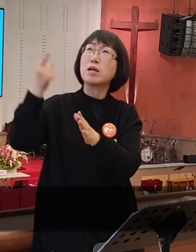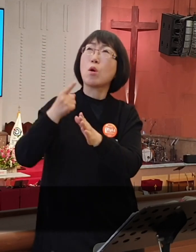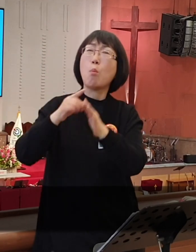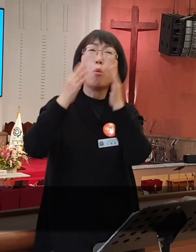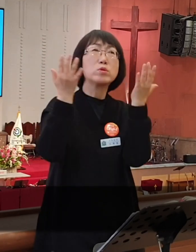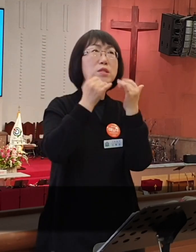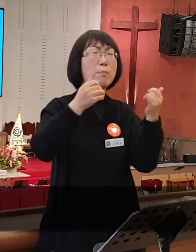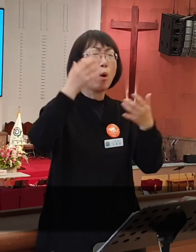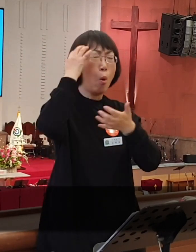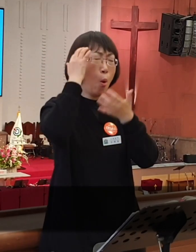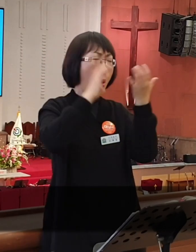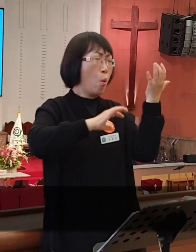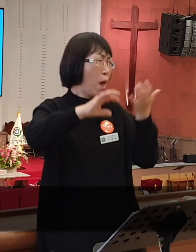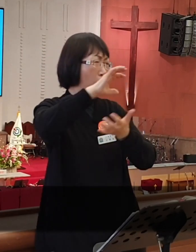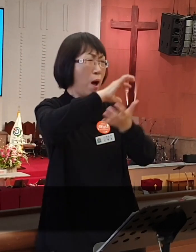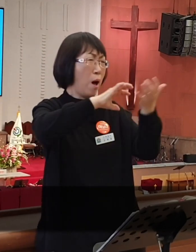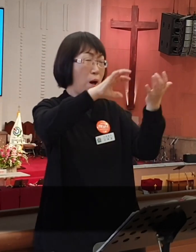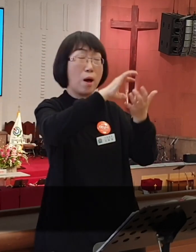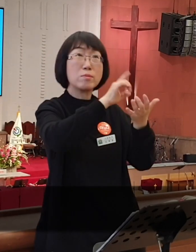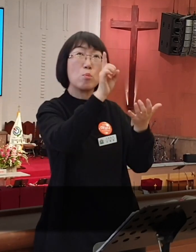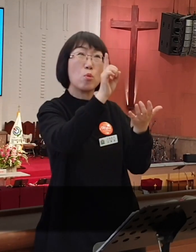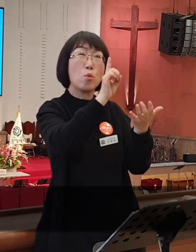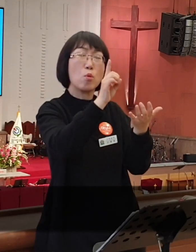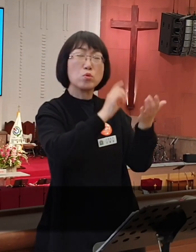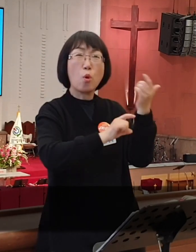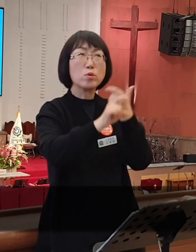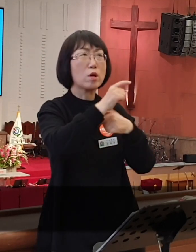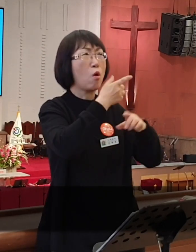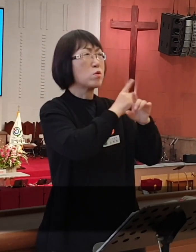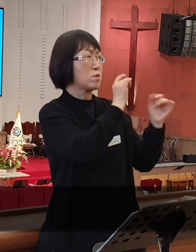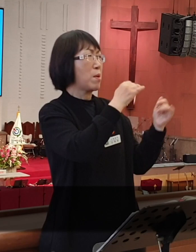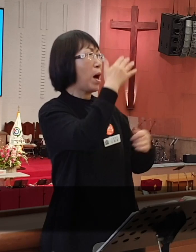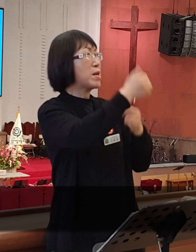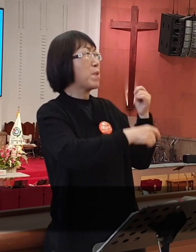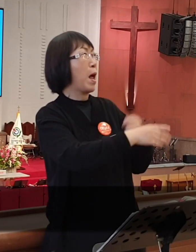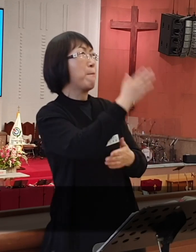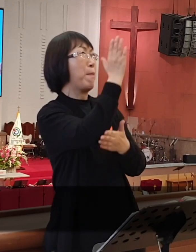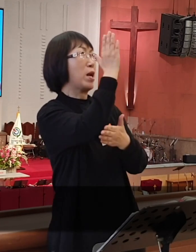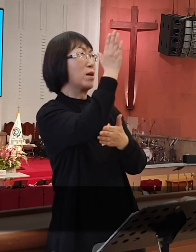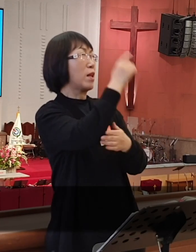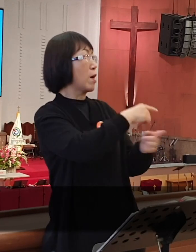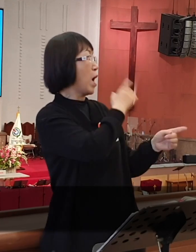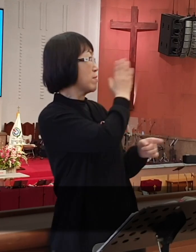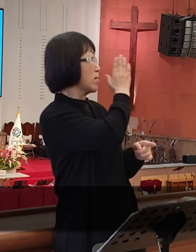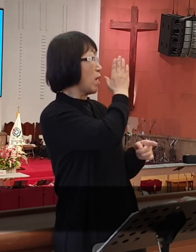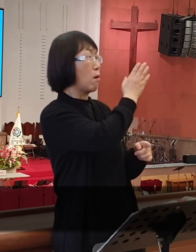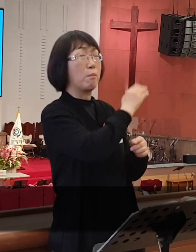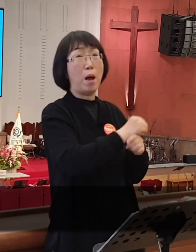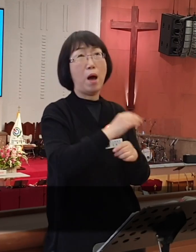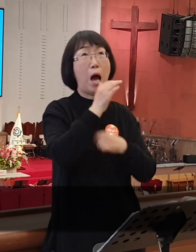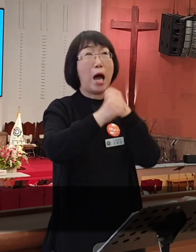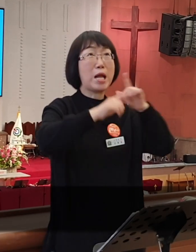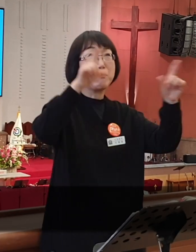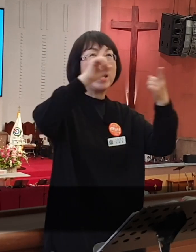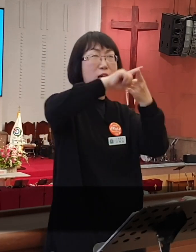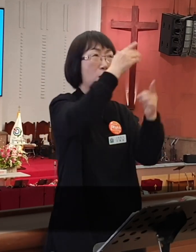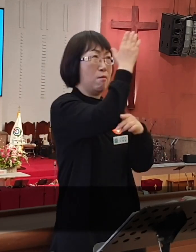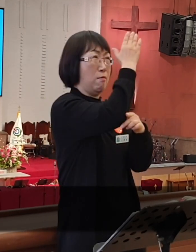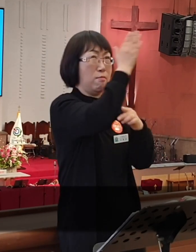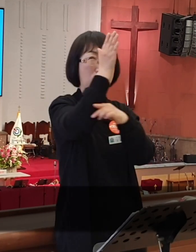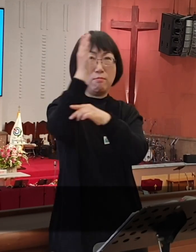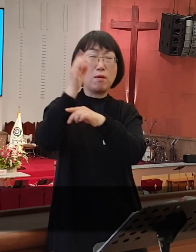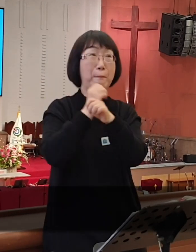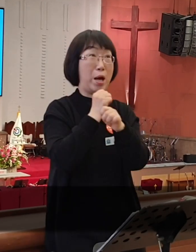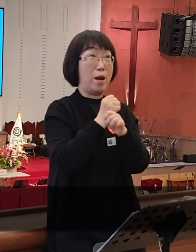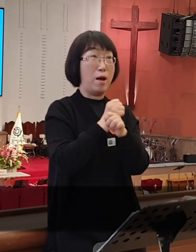모든 사람들이 혼란해요. 더더군다나 어떤 사람들은 하나님은 이렇다 얘기하고 하나님은 저렇다 얘기합니다. 하나님이란 말을 안